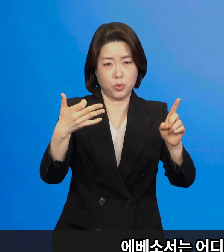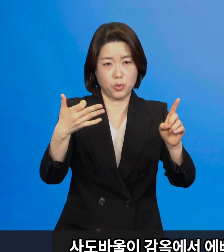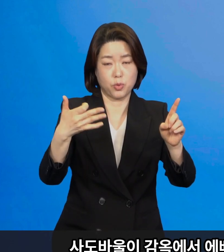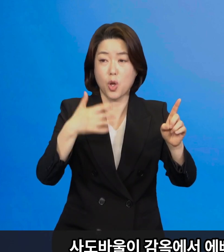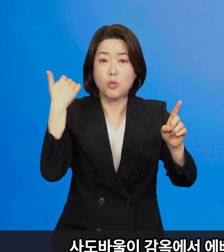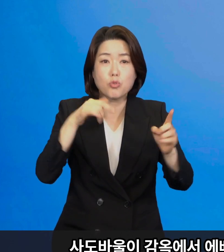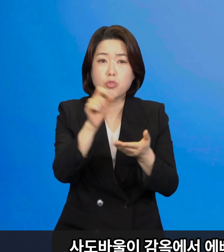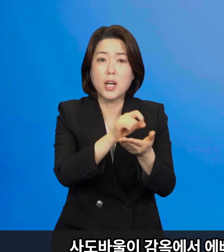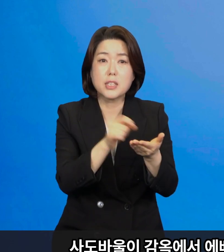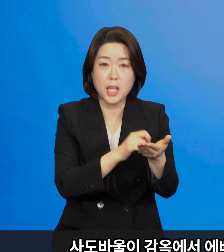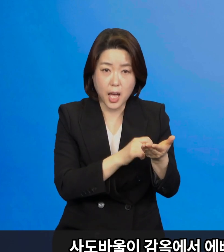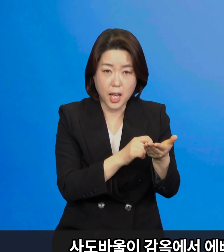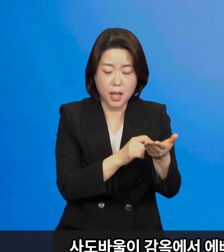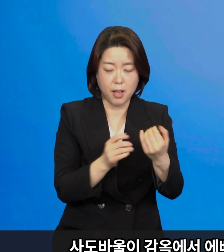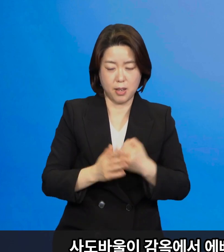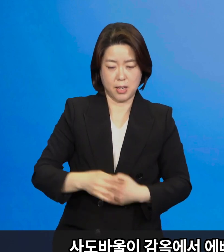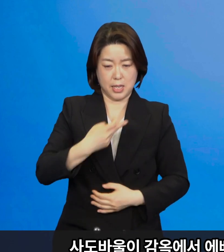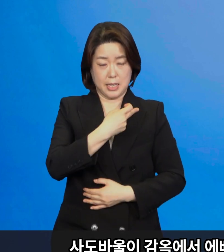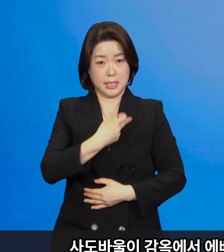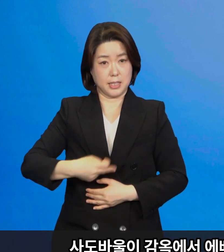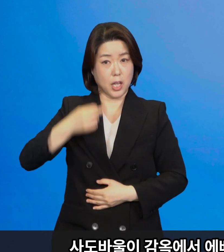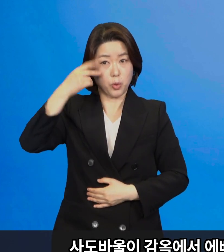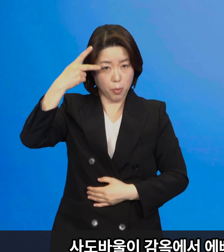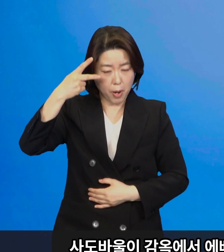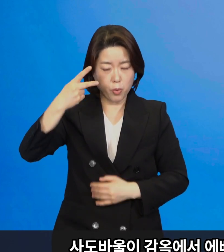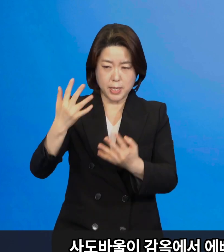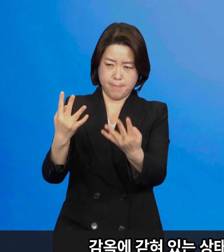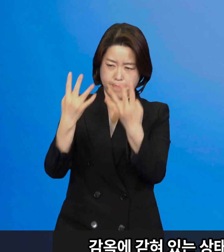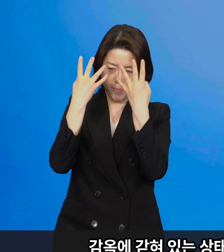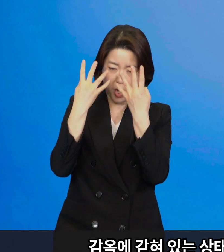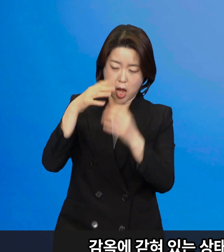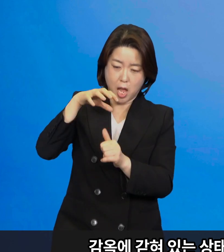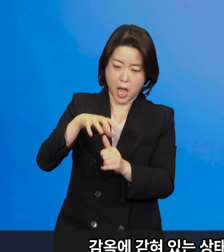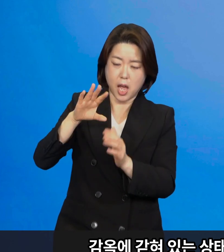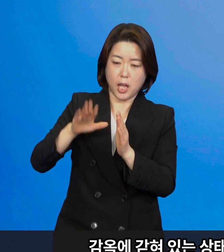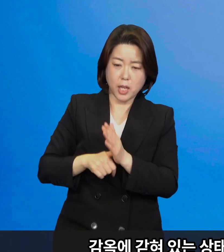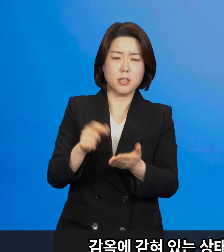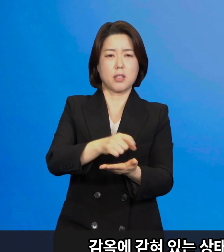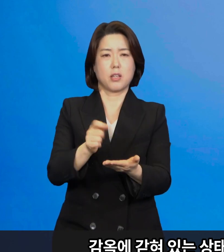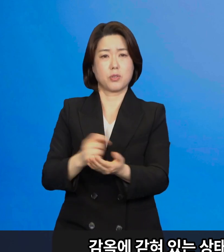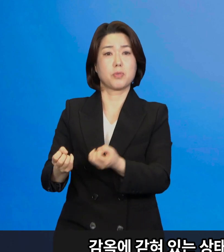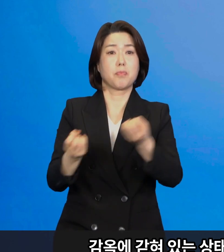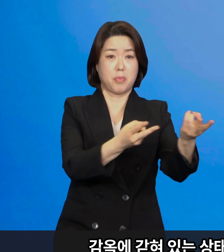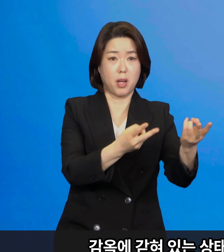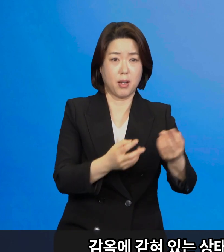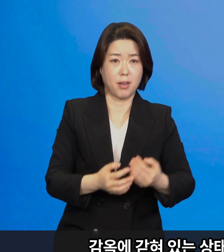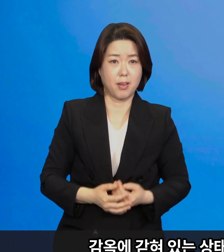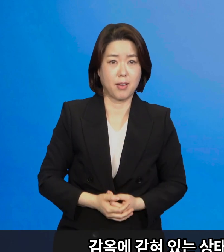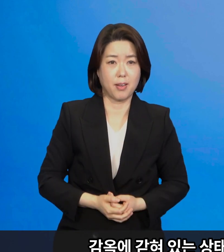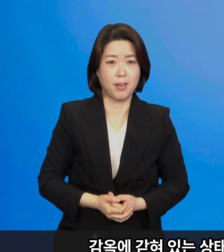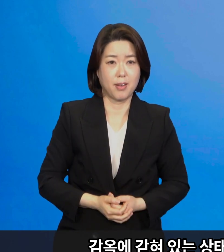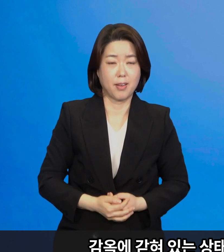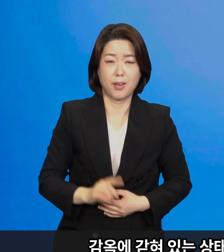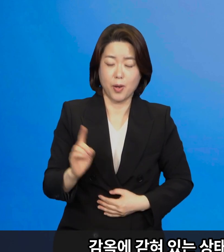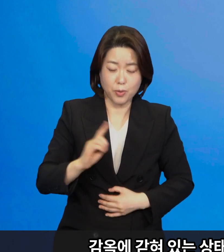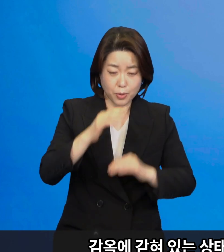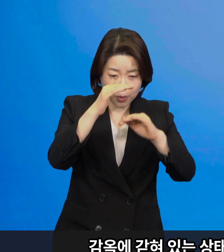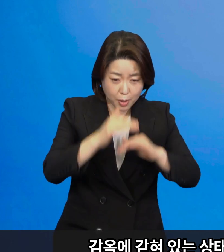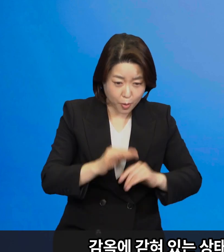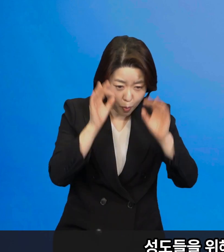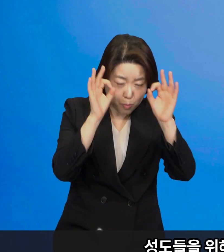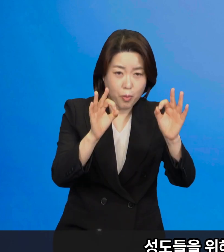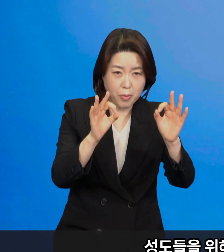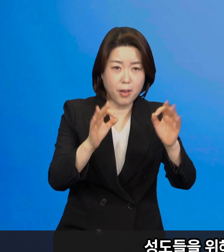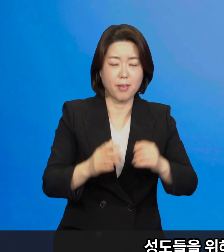겁니까? 사도 바울이 감옥에서, 에베소 성도들에게 쓰는 거예요. 감옥에 갇혀있는 상태에서. 그러면서 무슨 얘기를